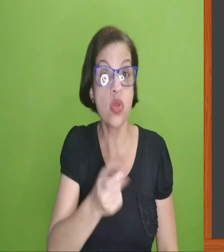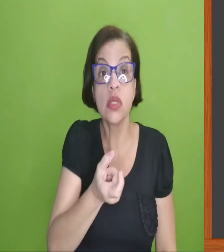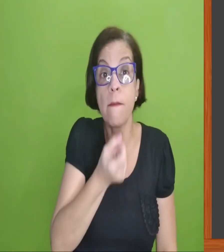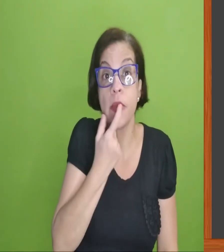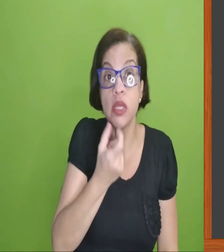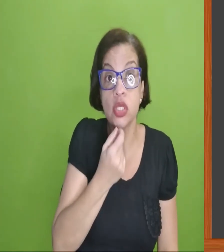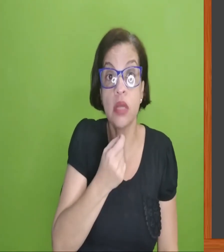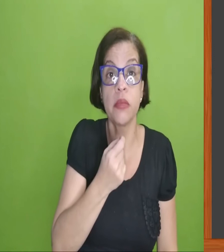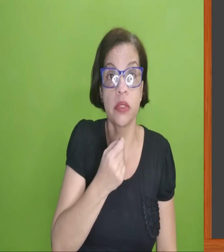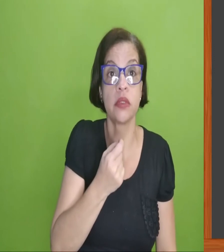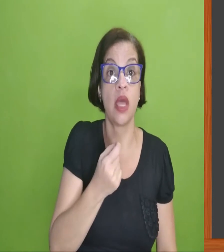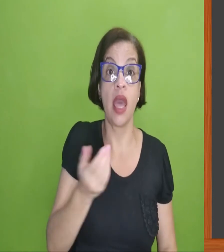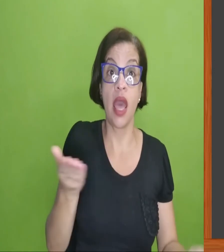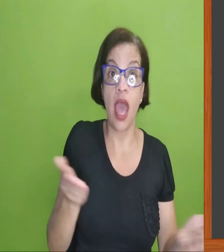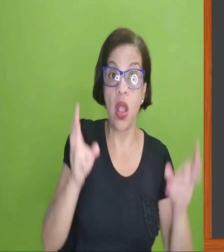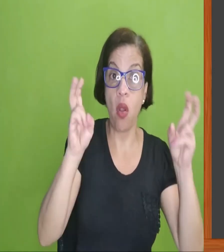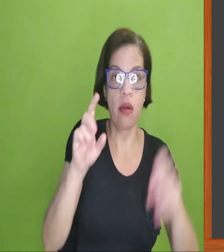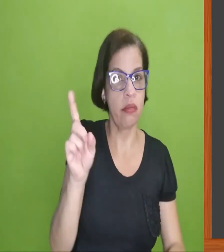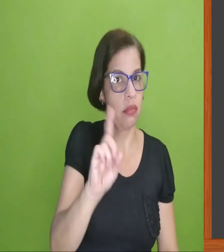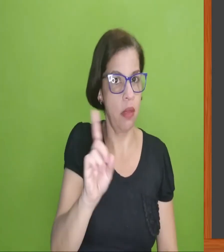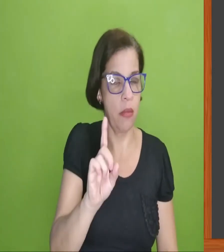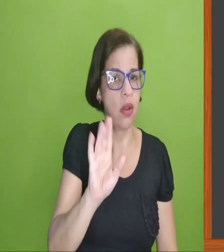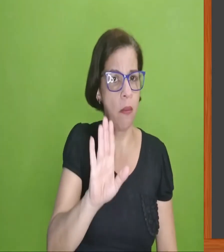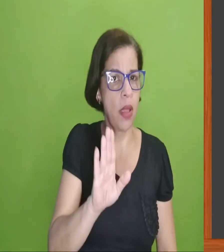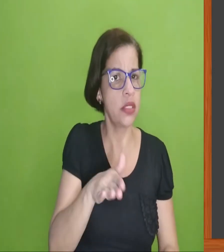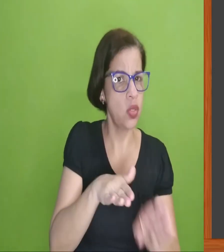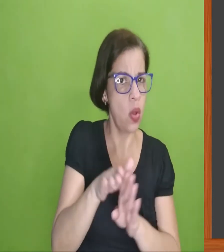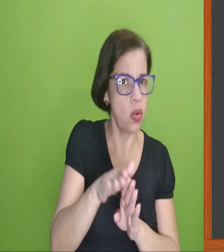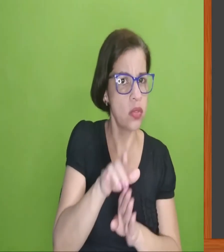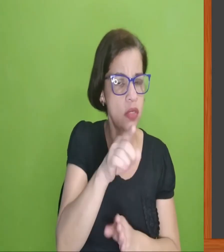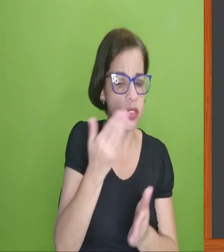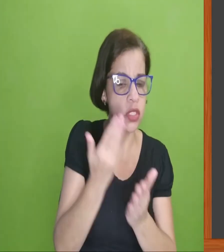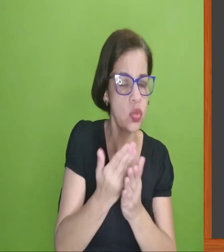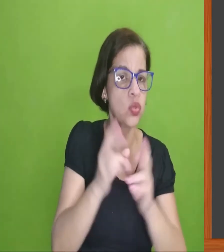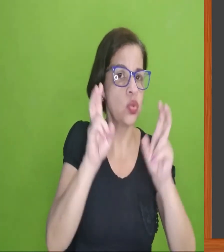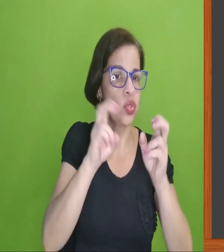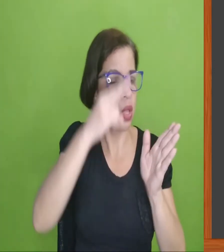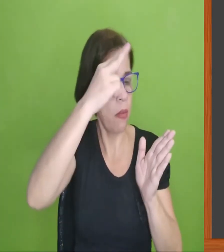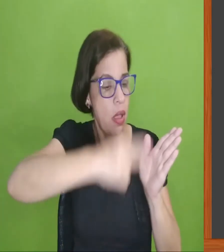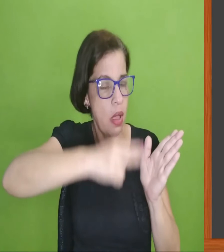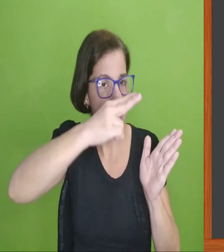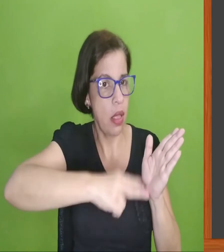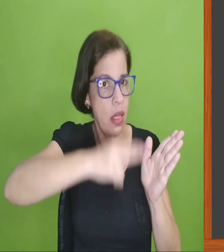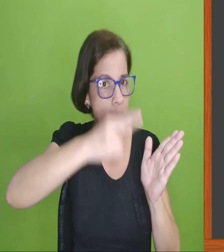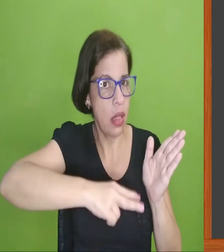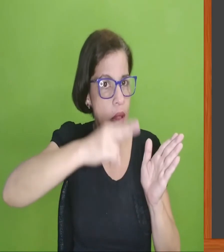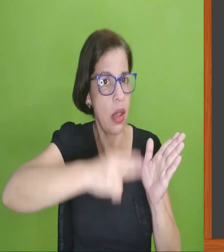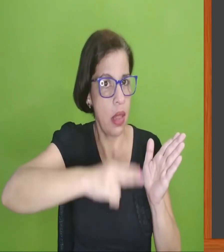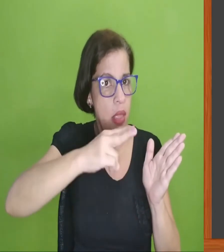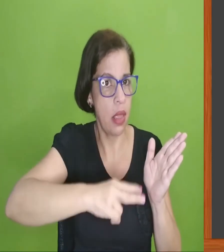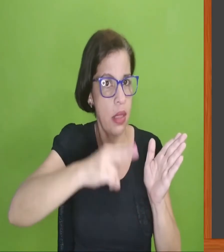medicamentos, não trataremos deste tema nesta aula, mas recomendo que você estude o assunto e leia atentamente